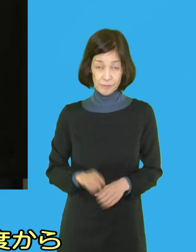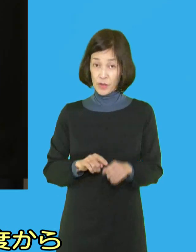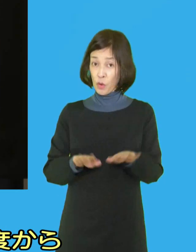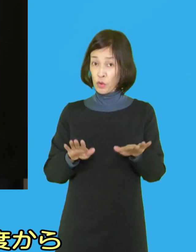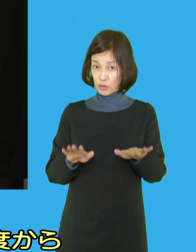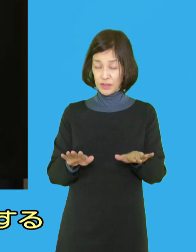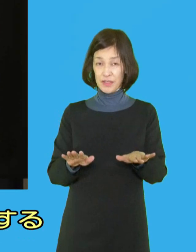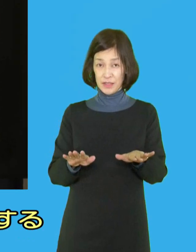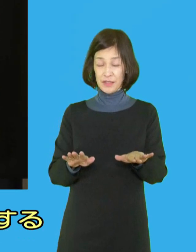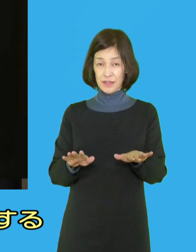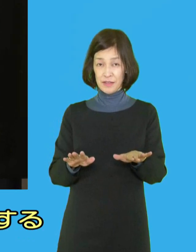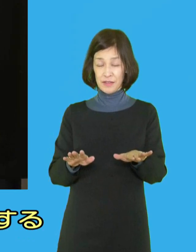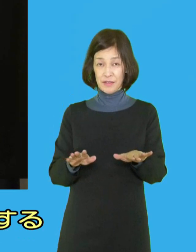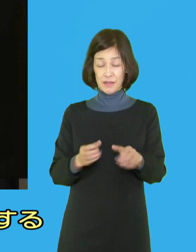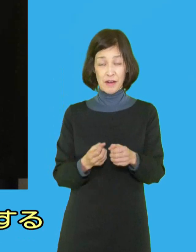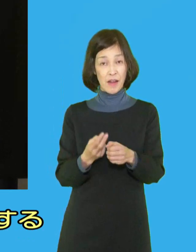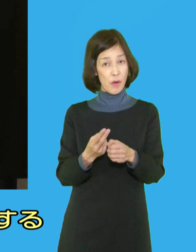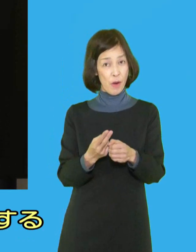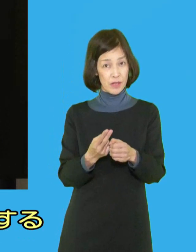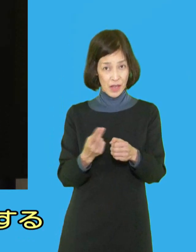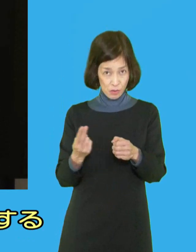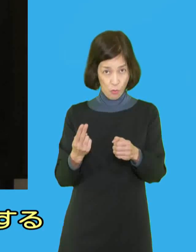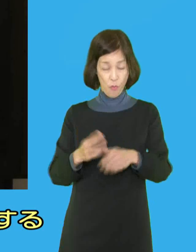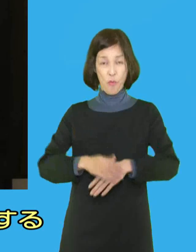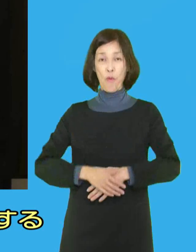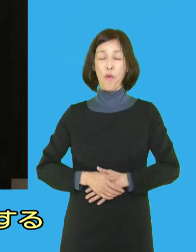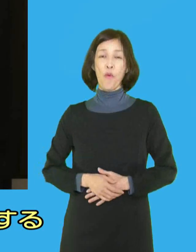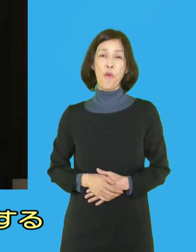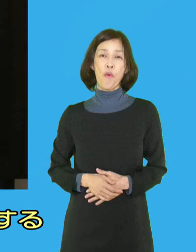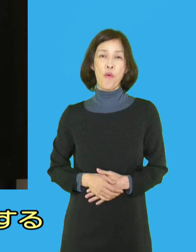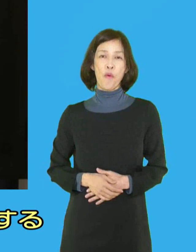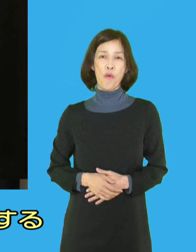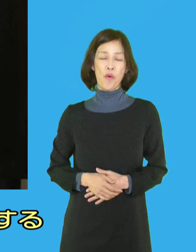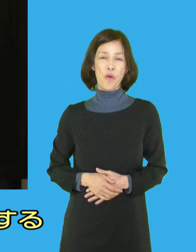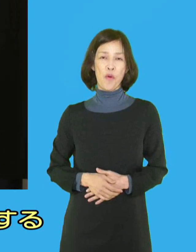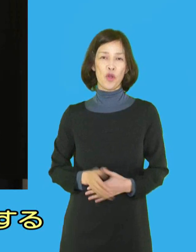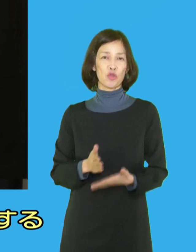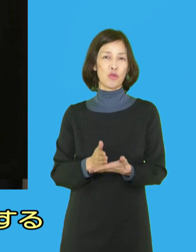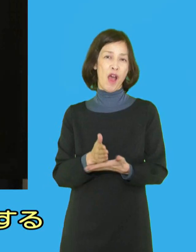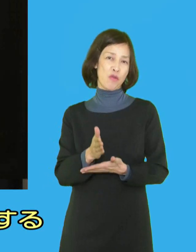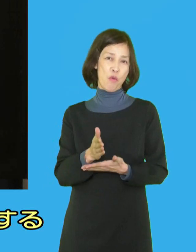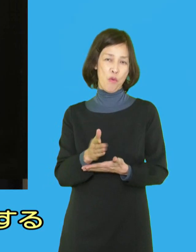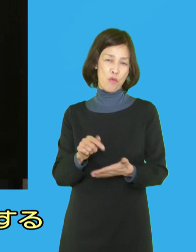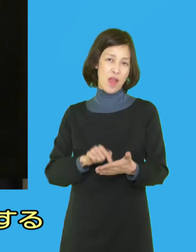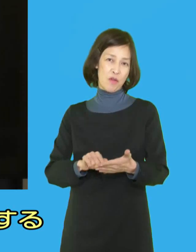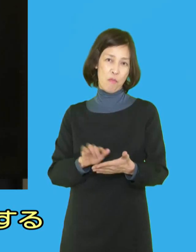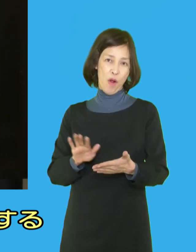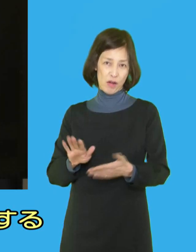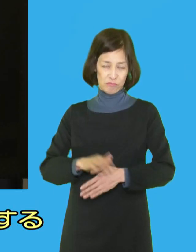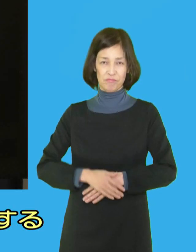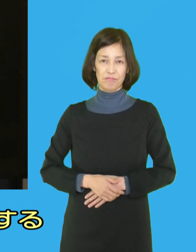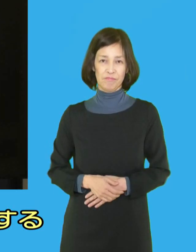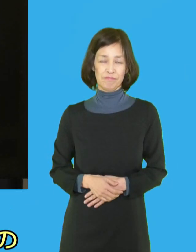も、今年度令和2年度から次年度から実施する内容もあるんですが、